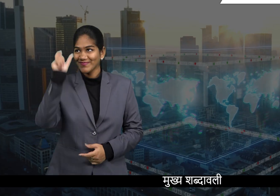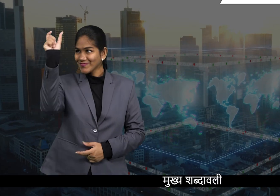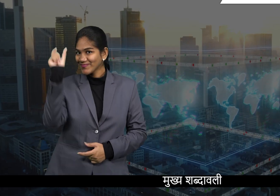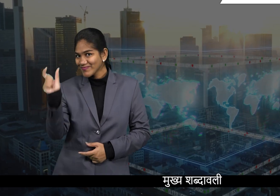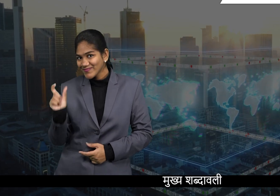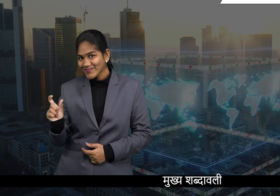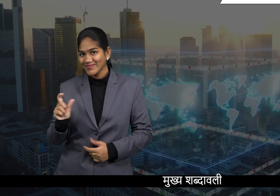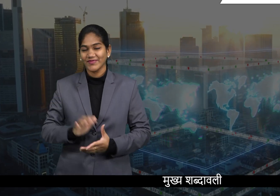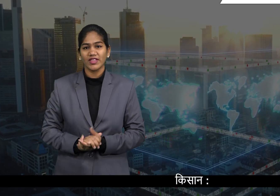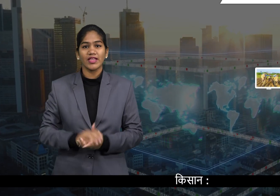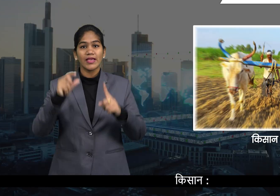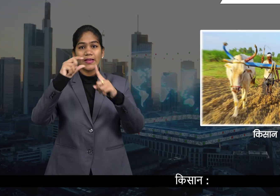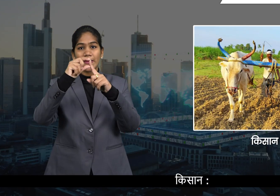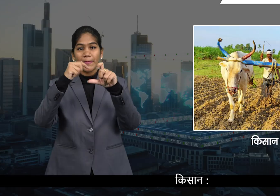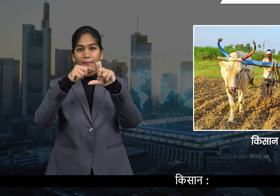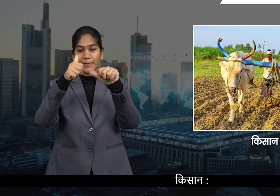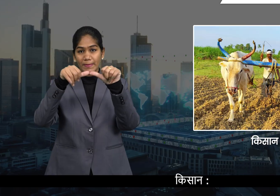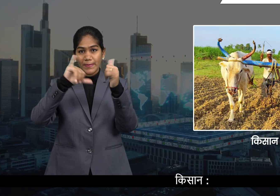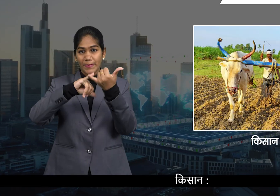मुख्य शब्दावली: किसान,